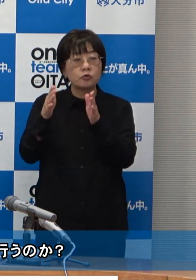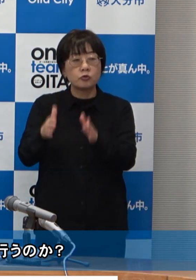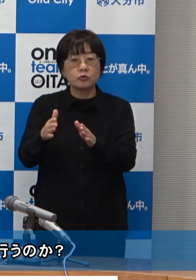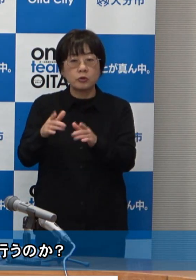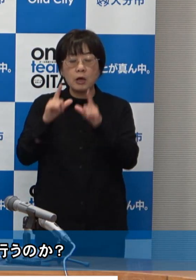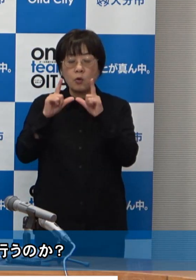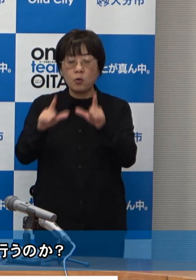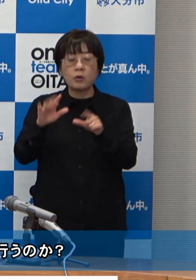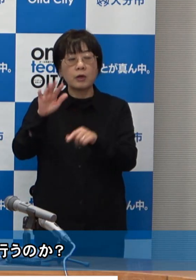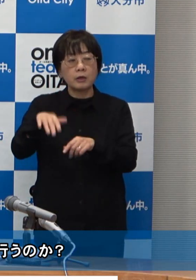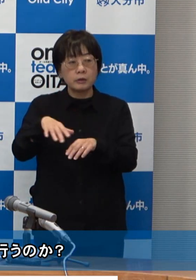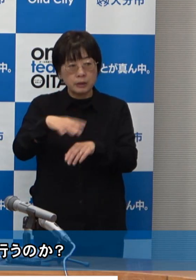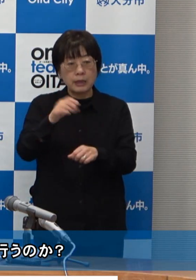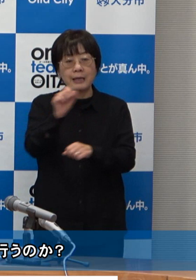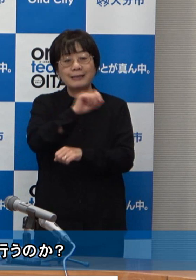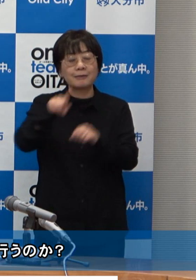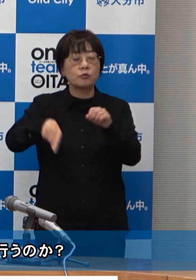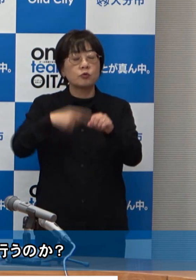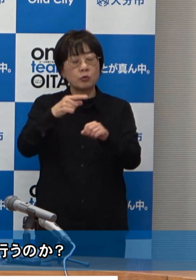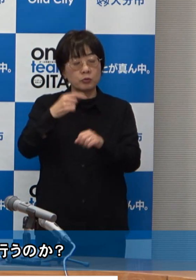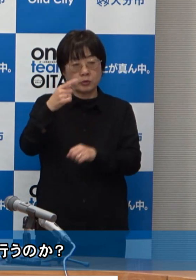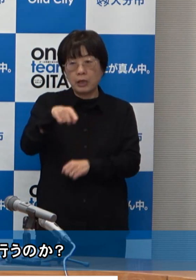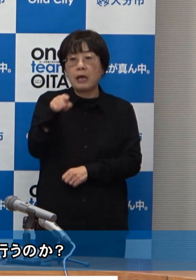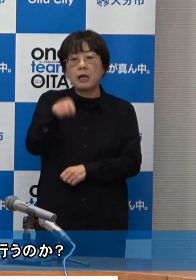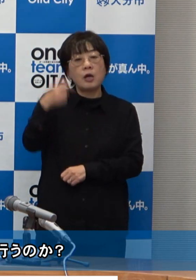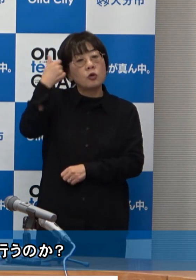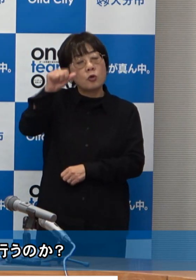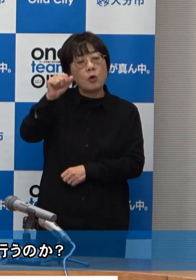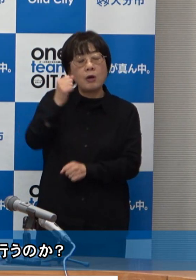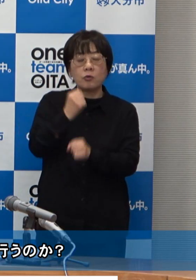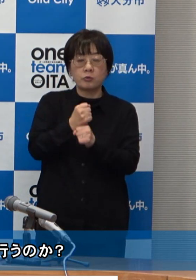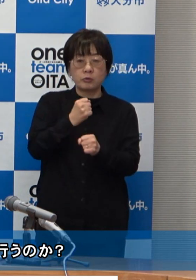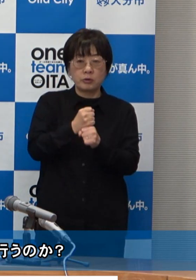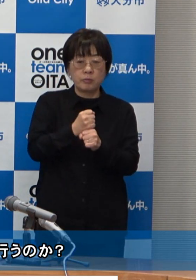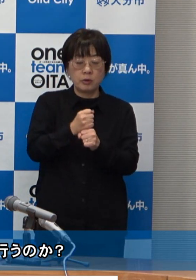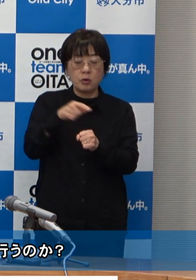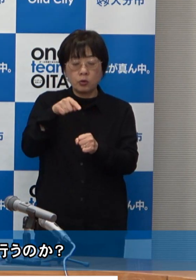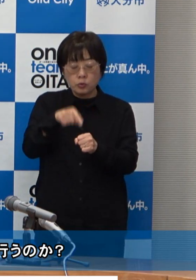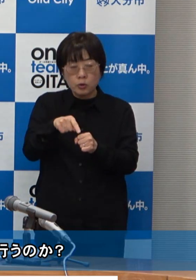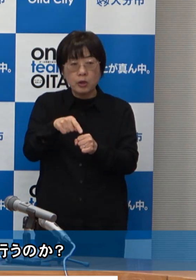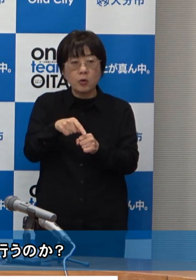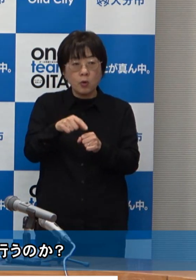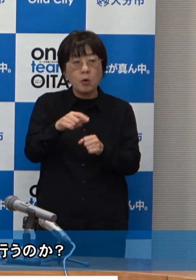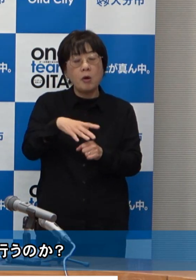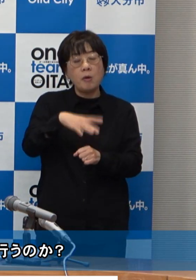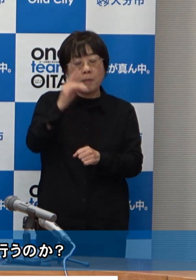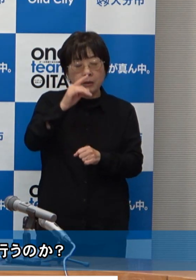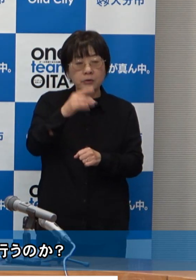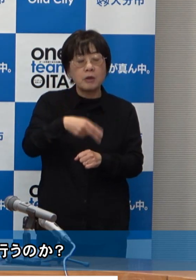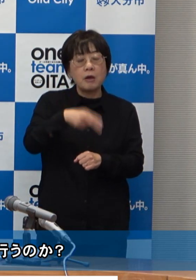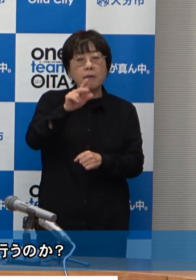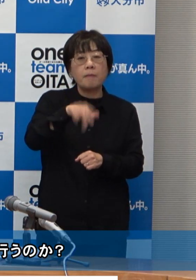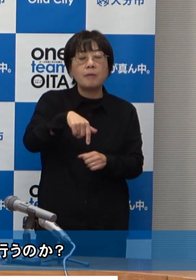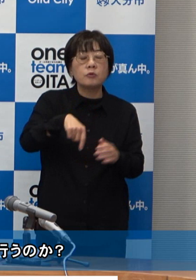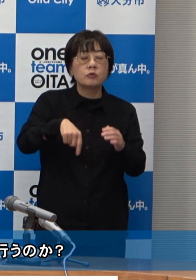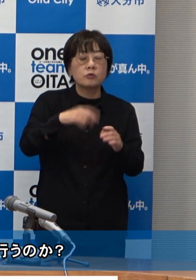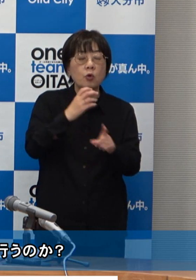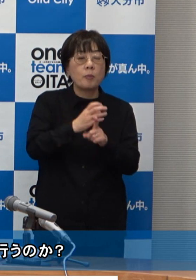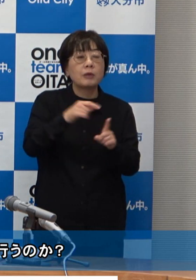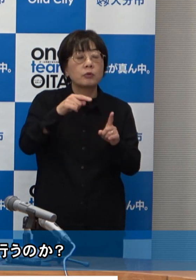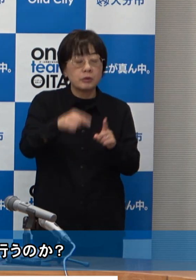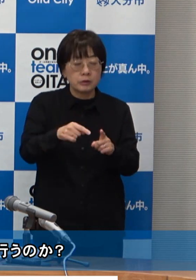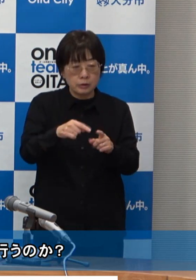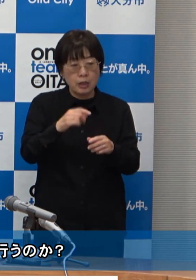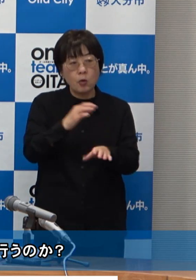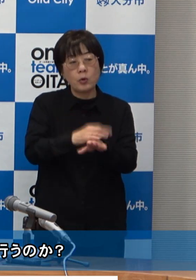方で素案を作成をさせていただきますでその素案をパブリックコメントとして記録しみの皆さま例えばホーム